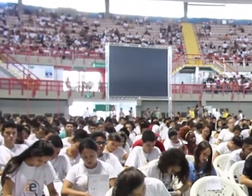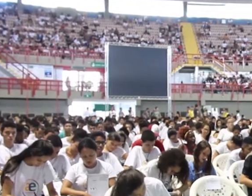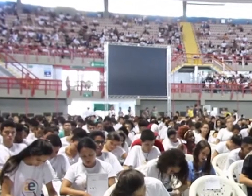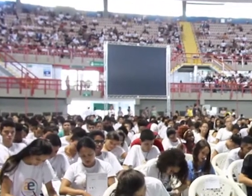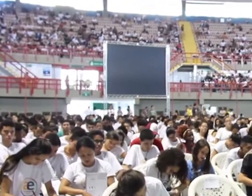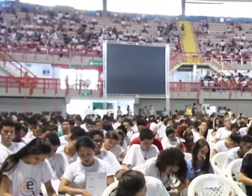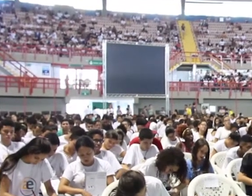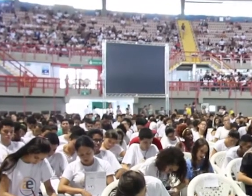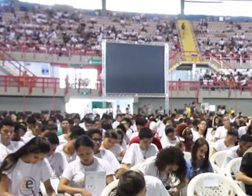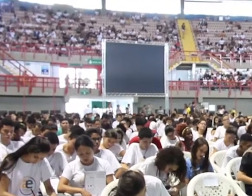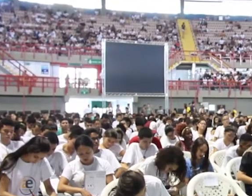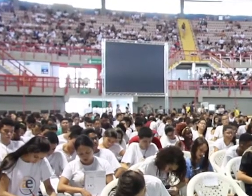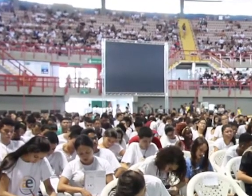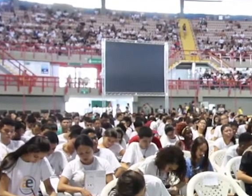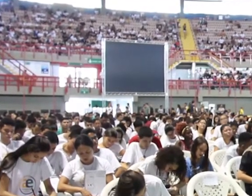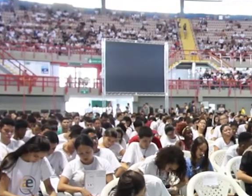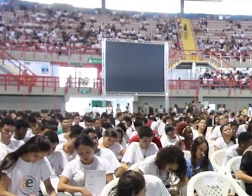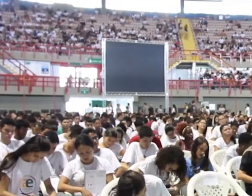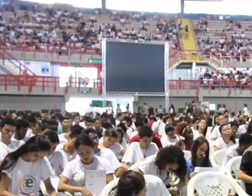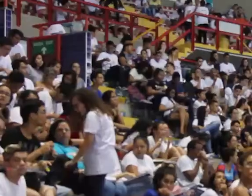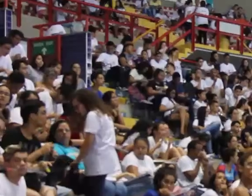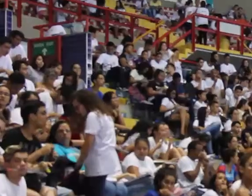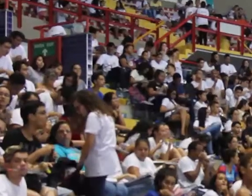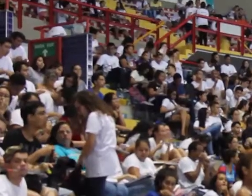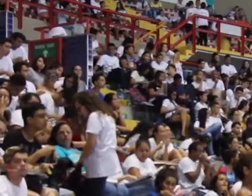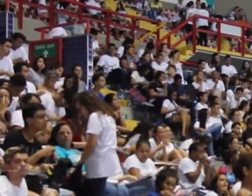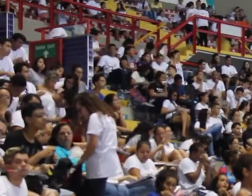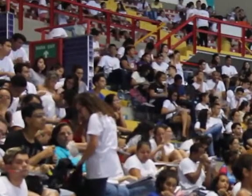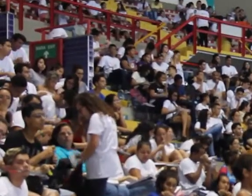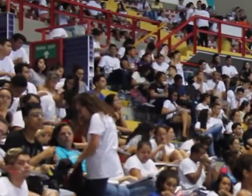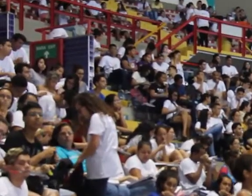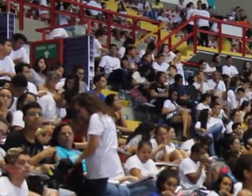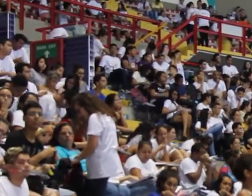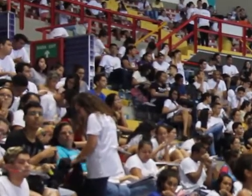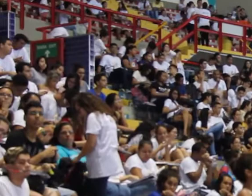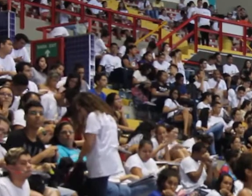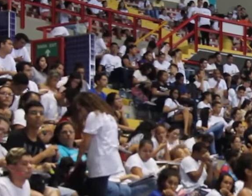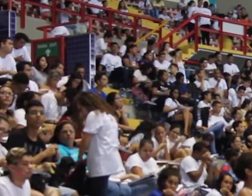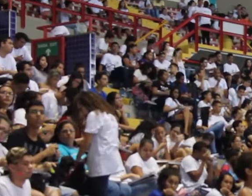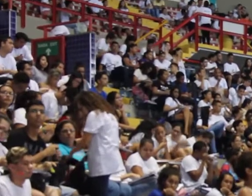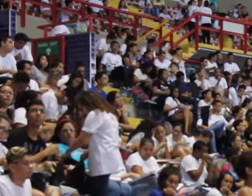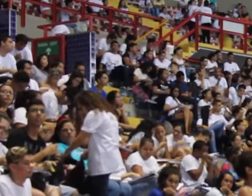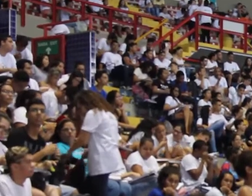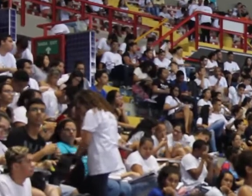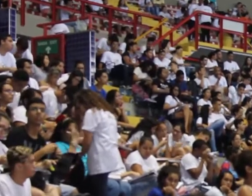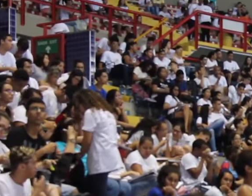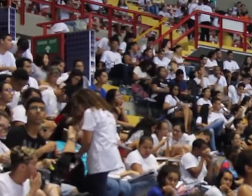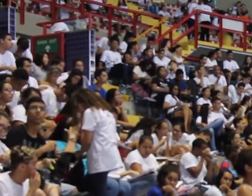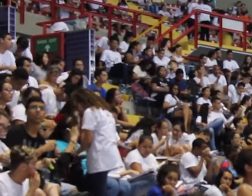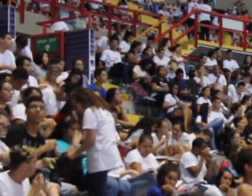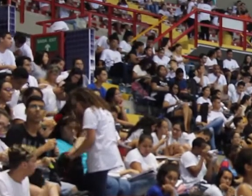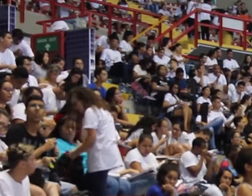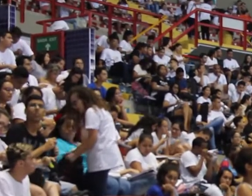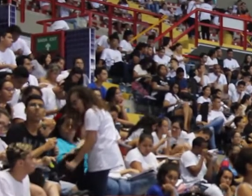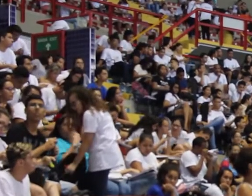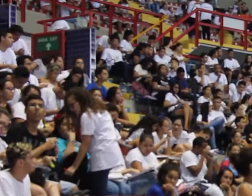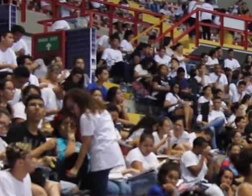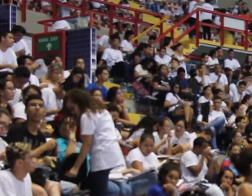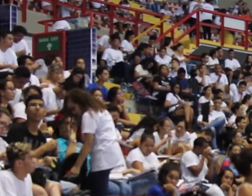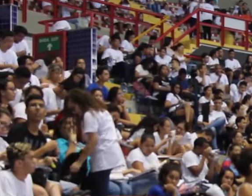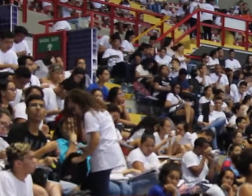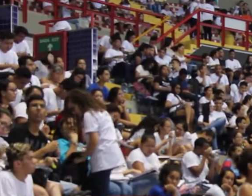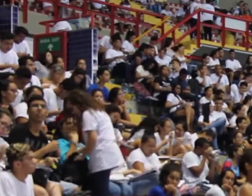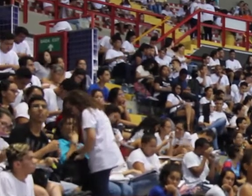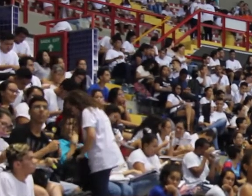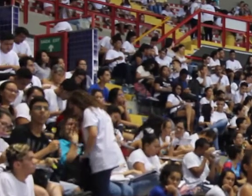poder centralizado, que obrigava o campo a abastecer os setores urbanos. Meu amigo, a cidade, ela